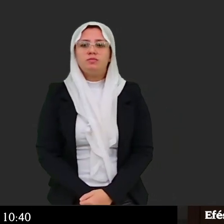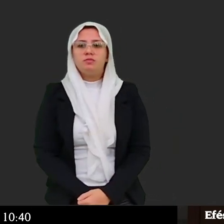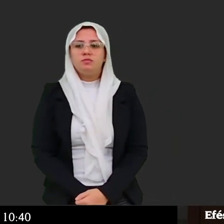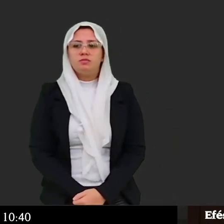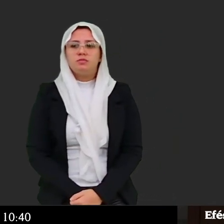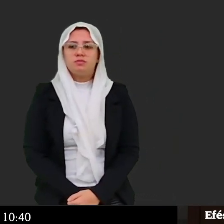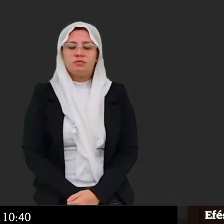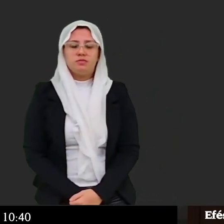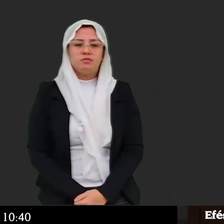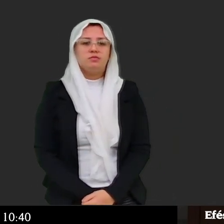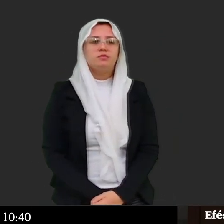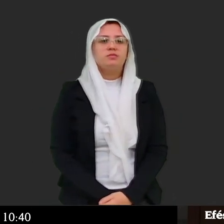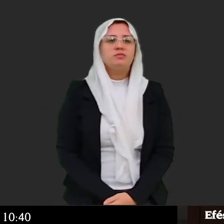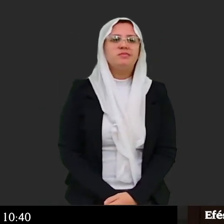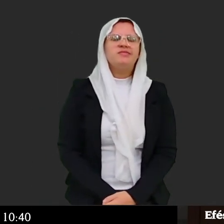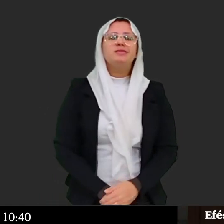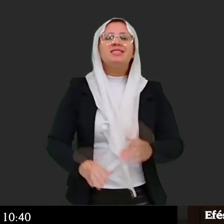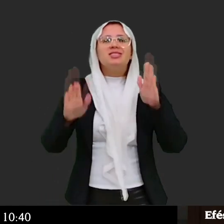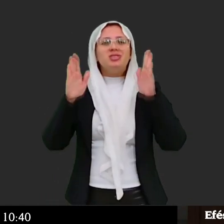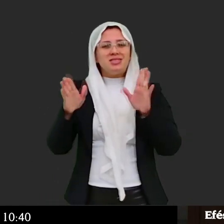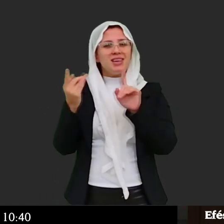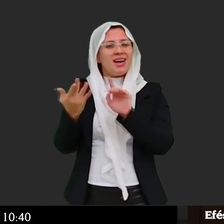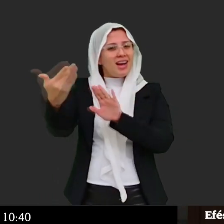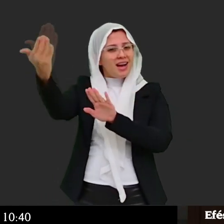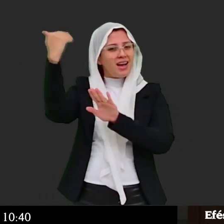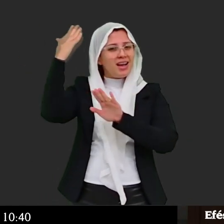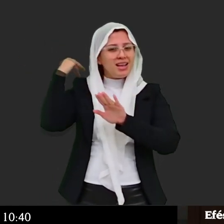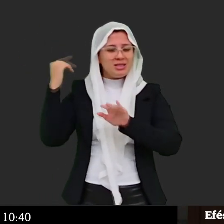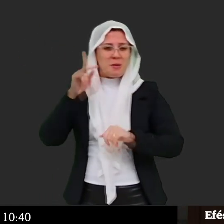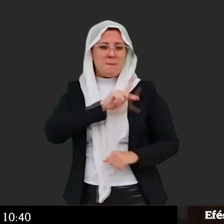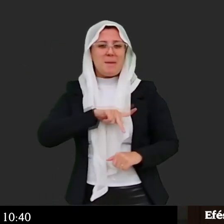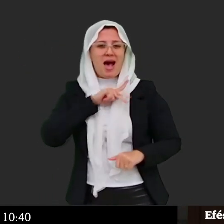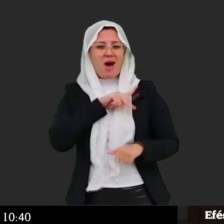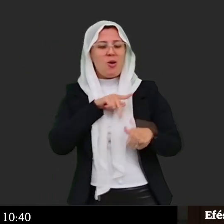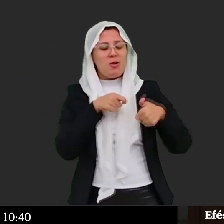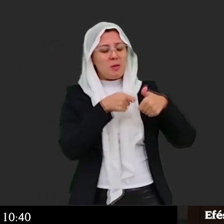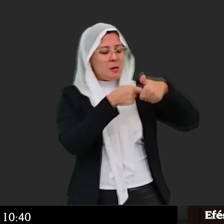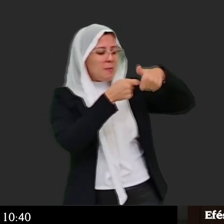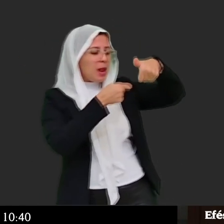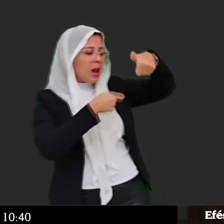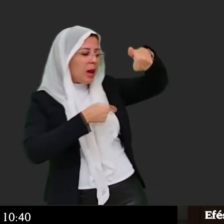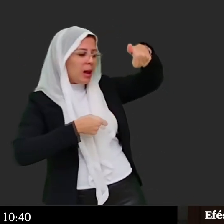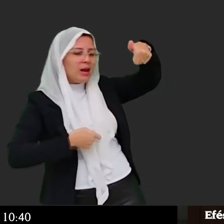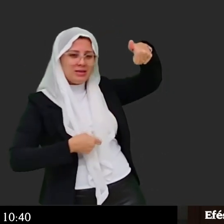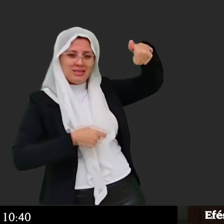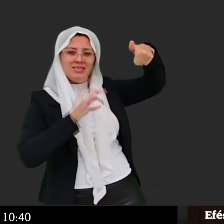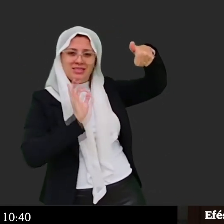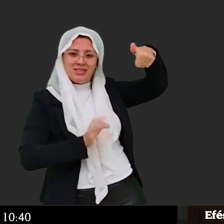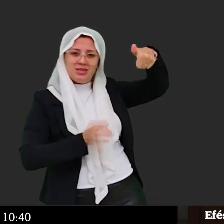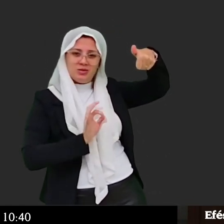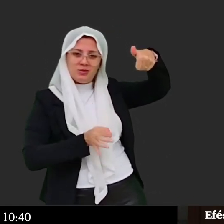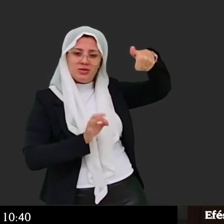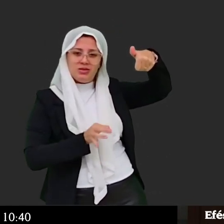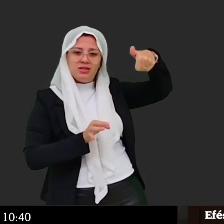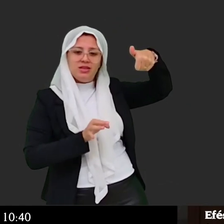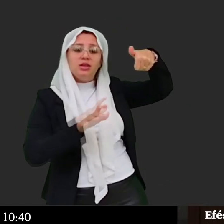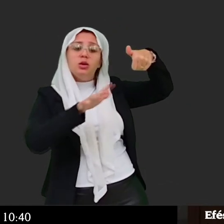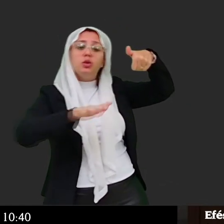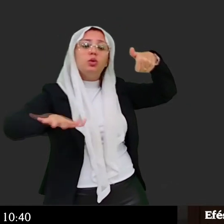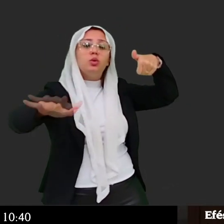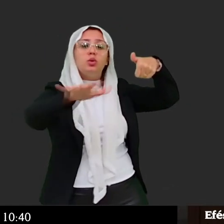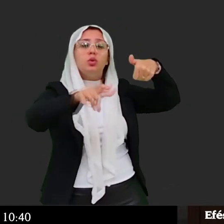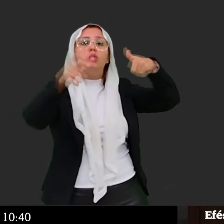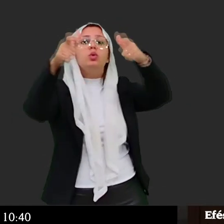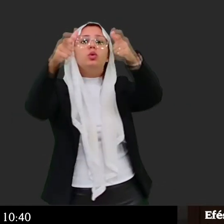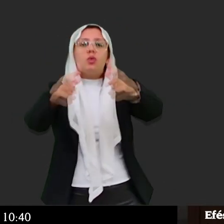que deu graça ao apóstolo Paulo de escrever esta carta. Ela era destinada aos irmãos de